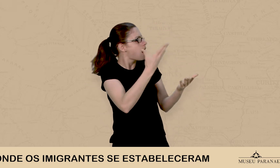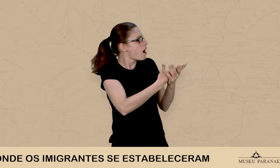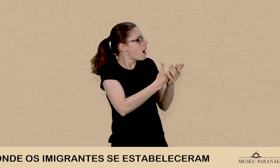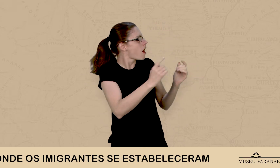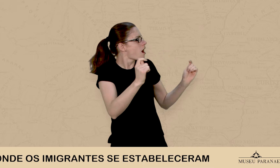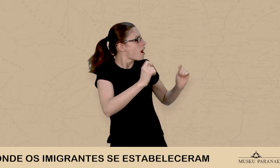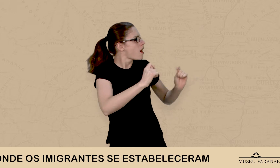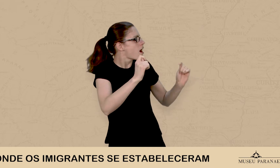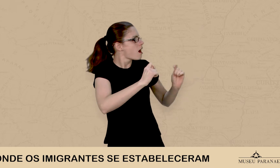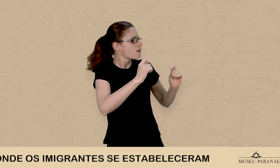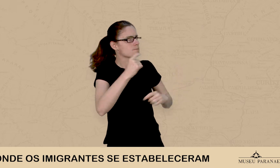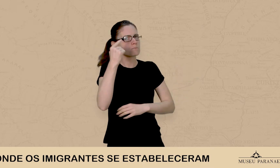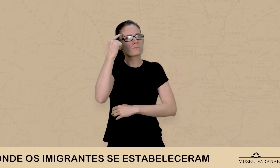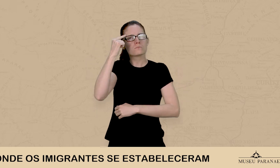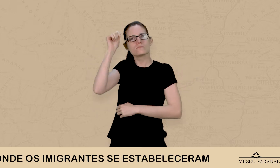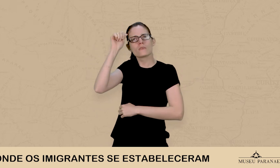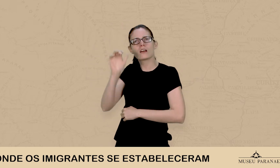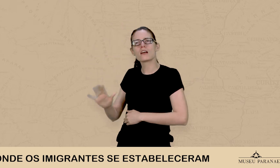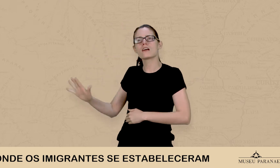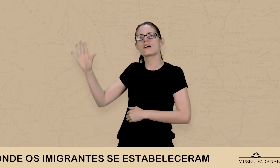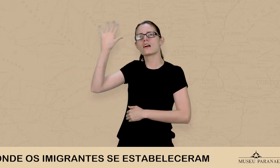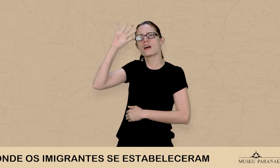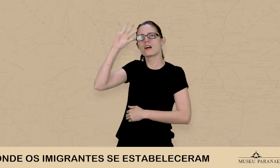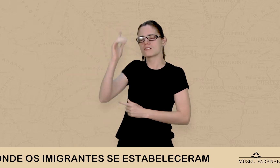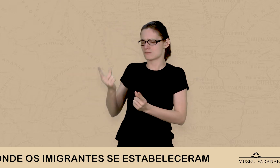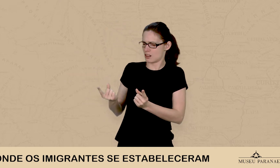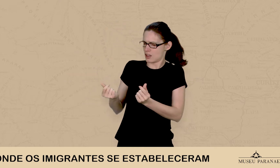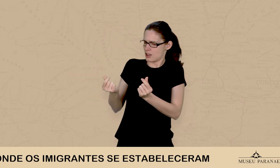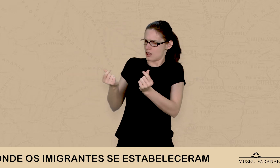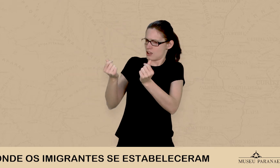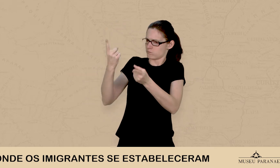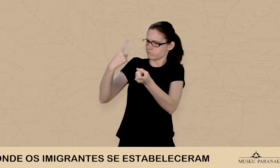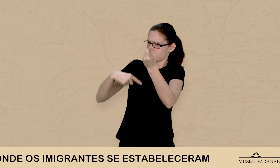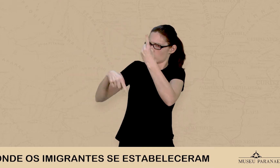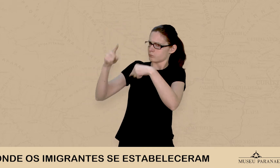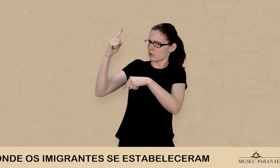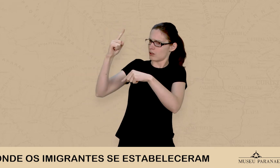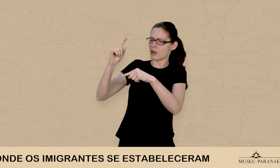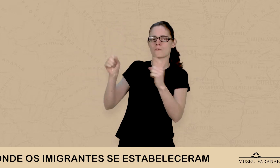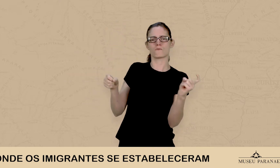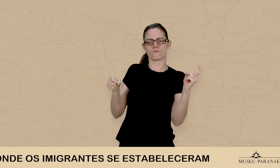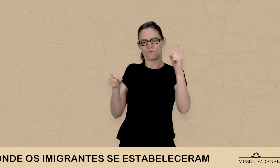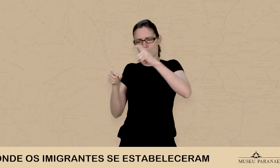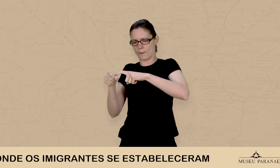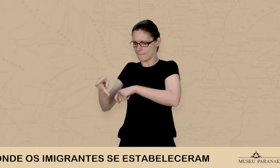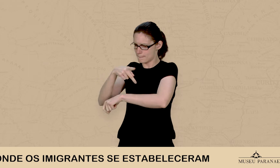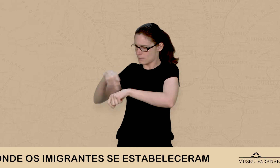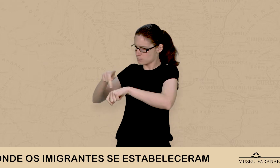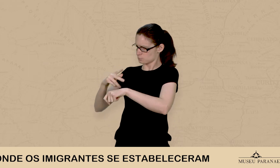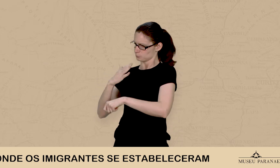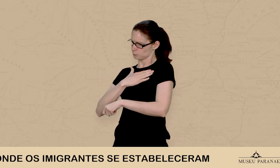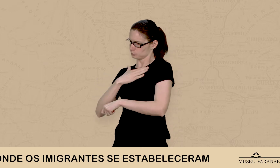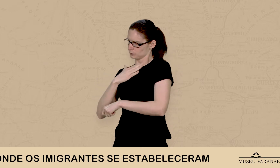fim de retornar ao seu país de origem. Por isso, esses